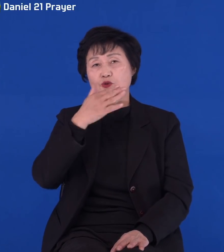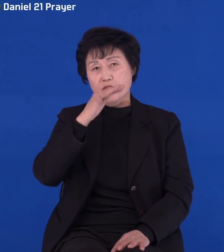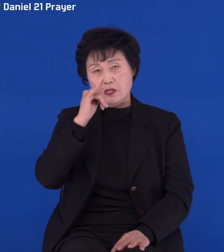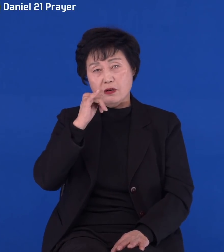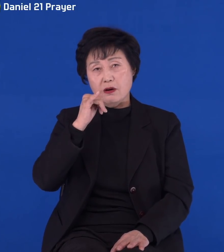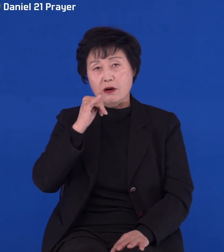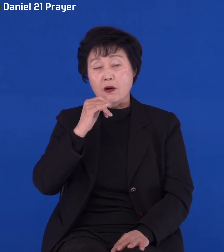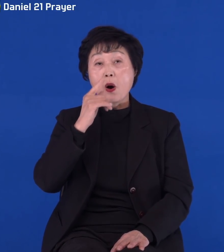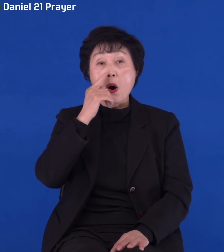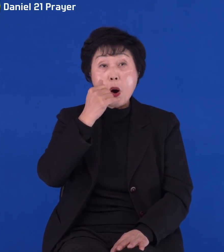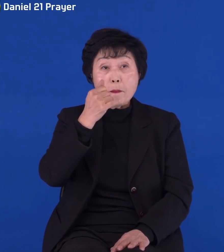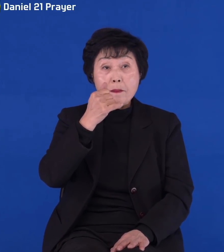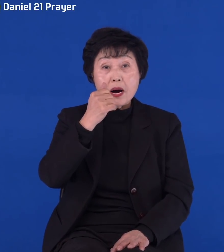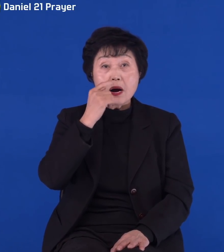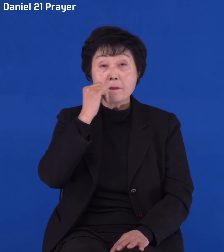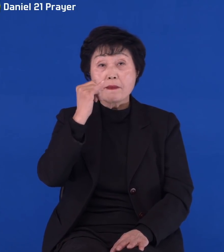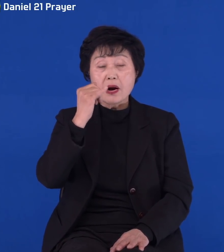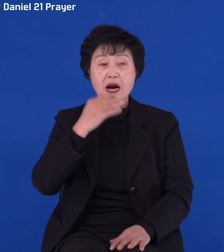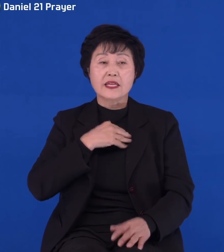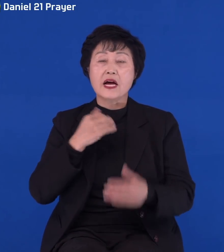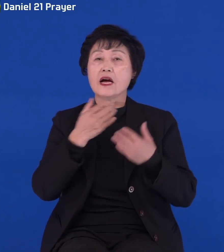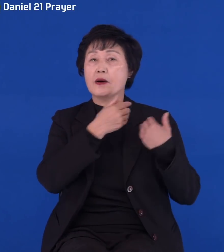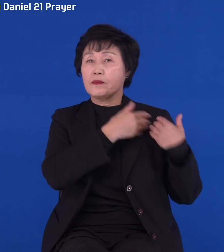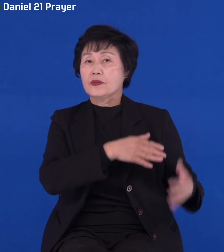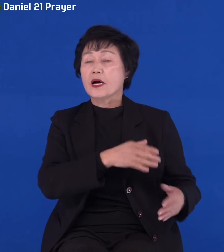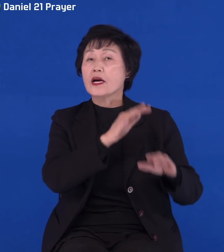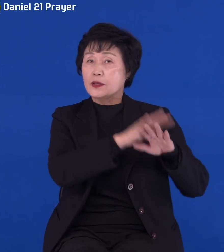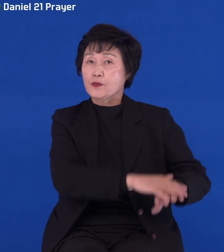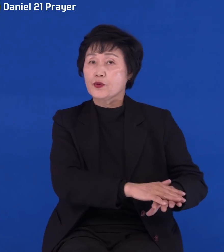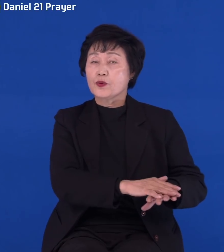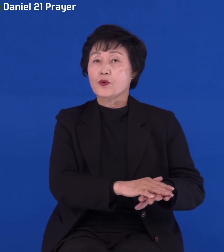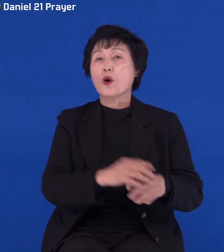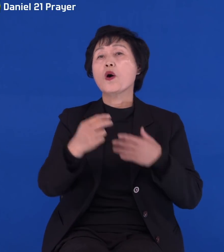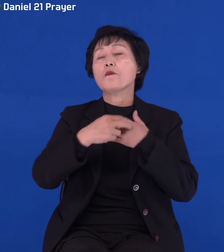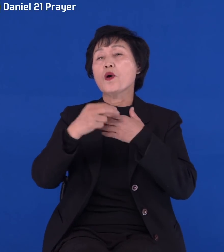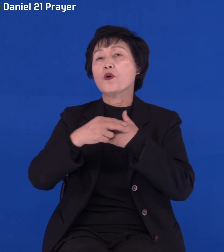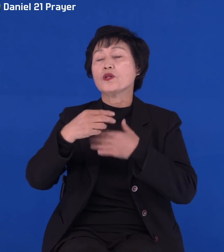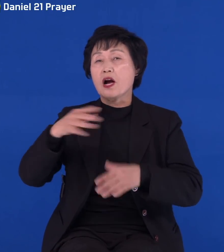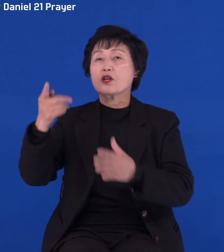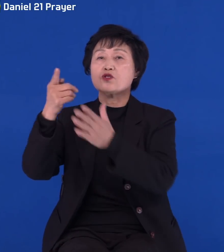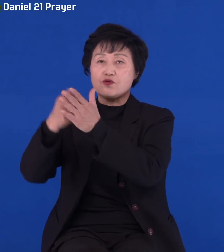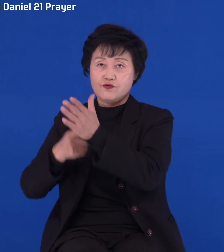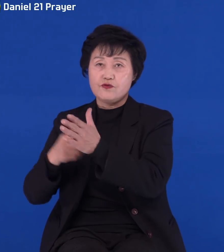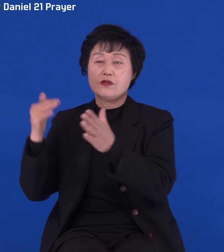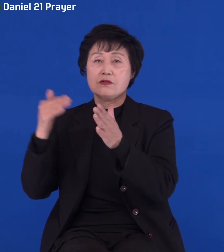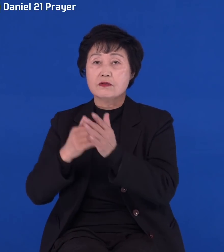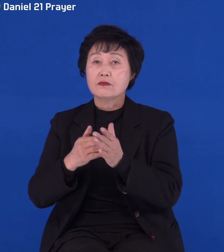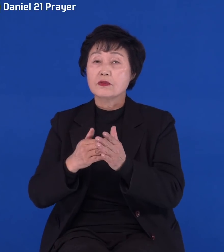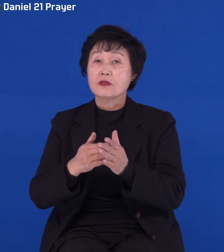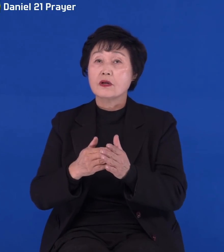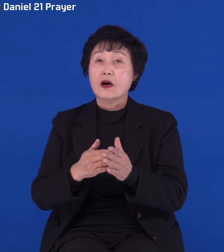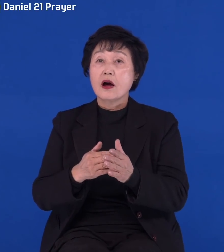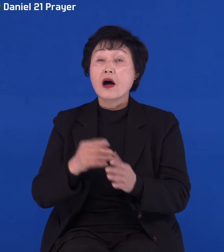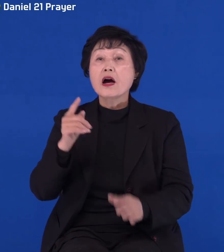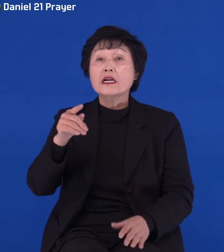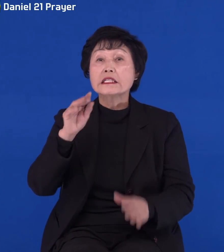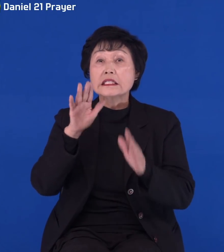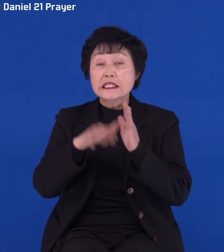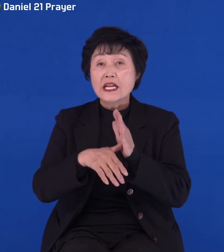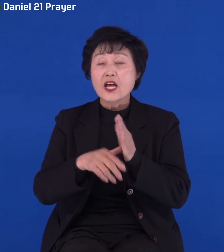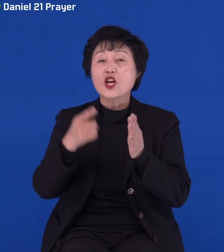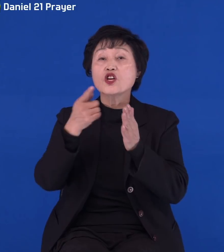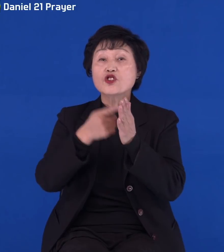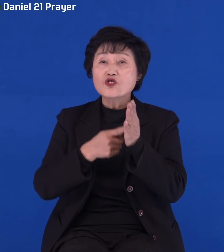기분이었어요. 그리고 저희 어머니가 오셨습니다. 그 모습은 또 저를 무너지게 만듭니다. 그 당시엔 수술 기술이 좋지 않았기